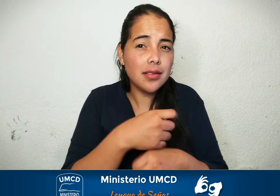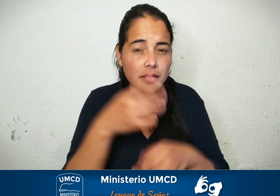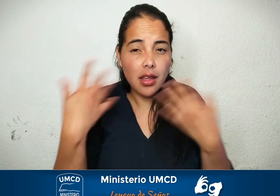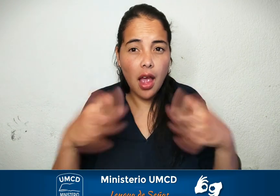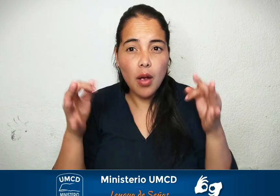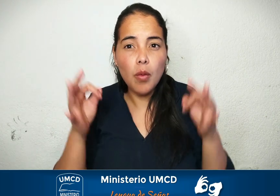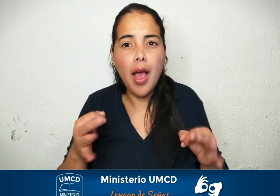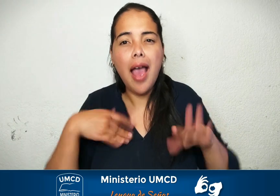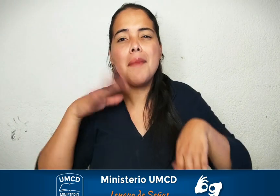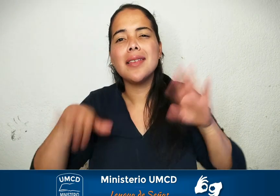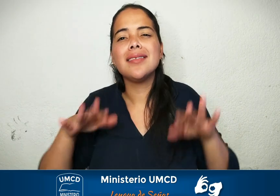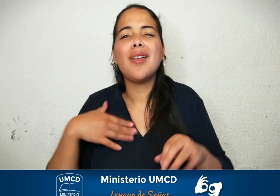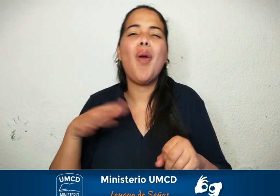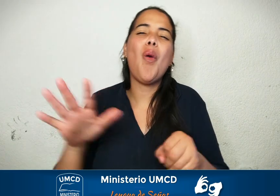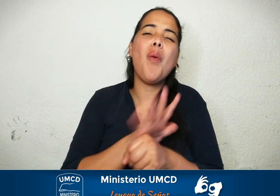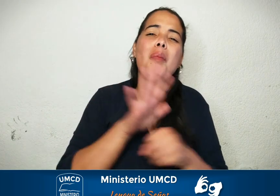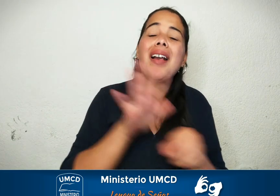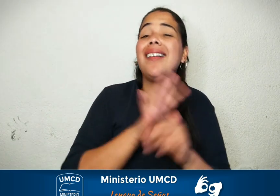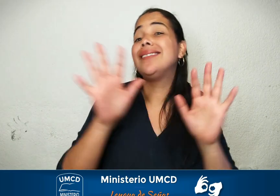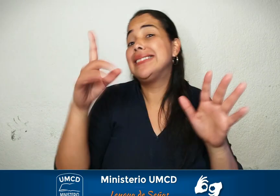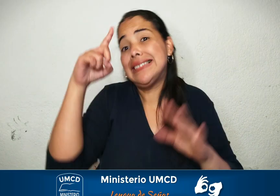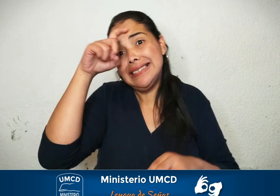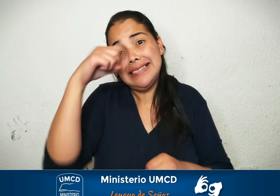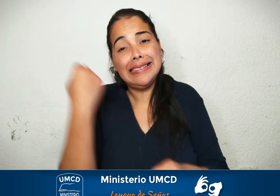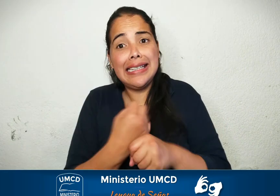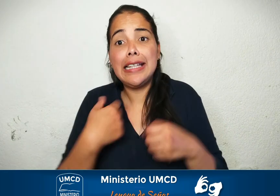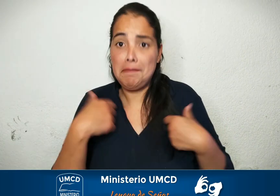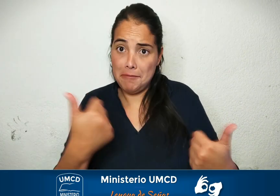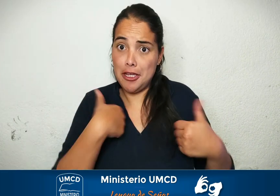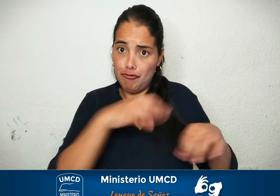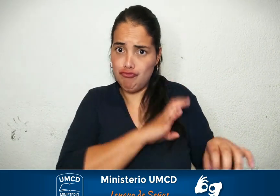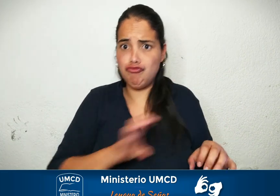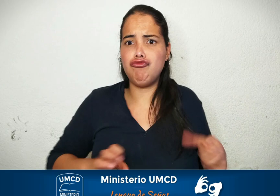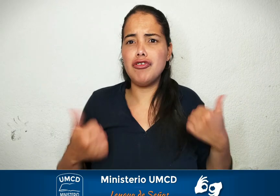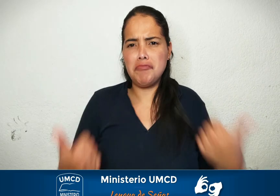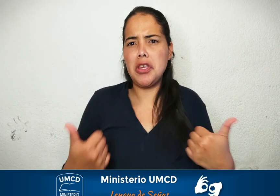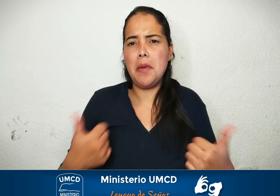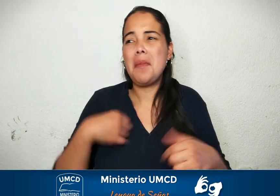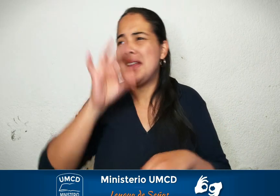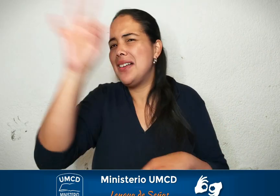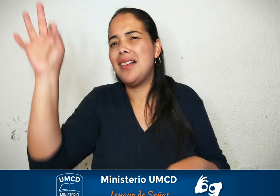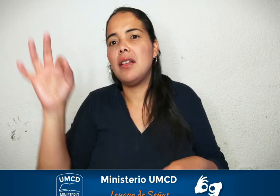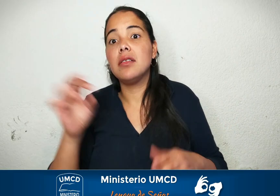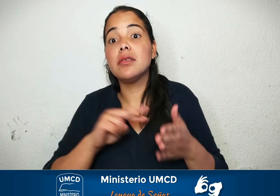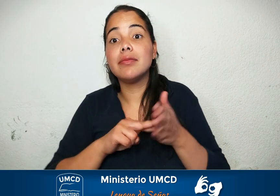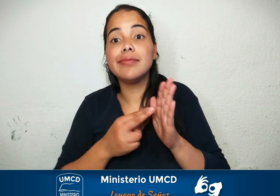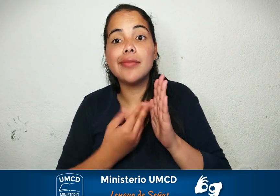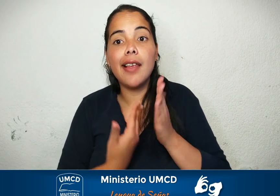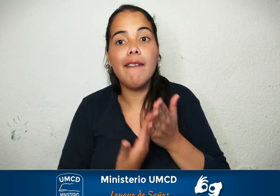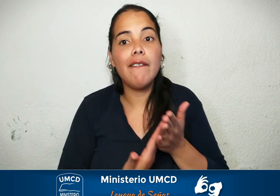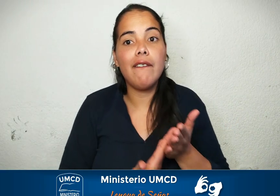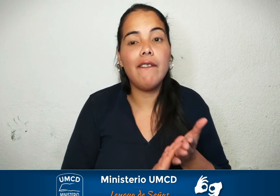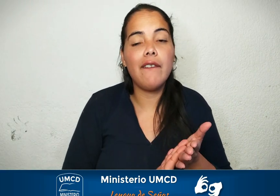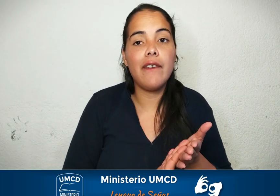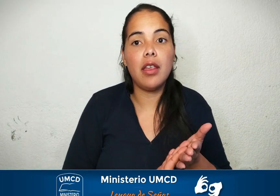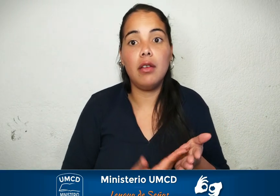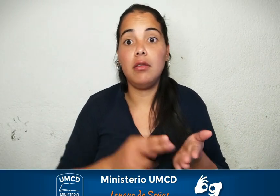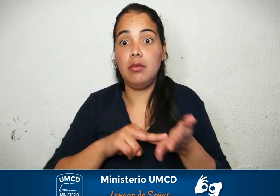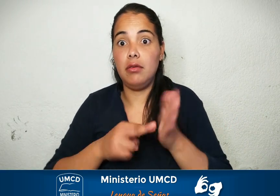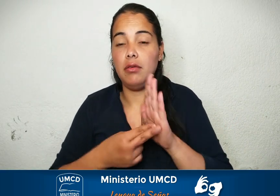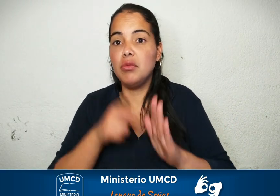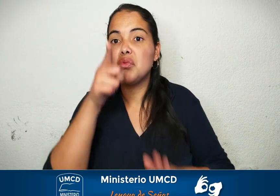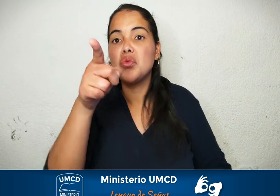A veces hemos dejado de que las circunstancias vayan enfriando nuestro corazón. Y eso quiere decir que nosotros